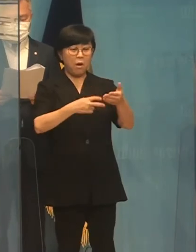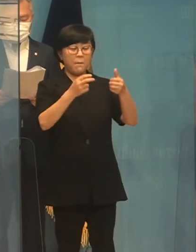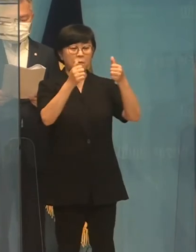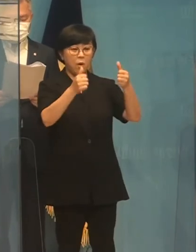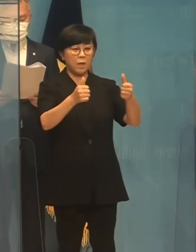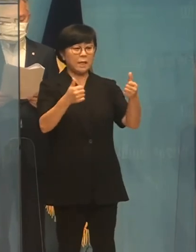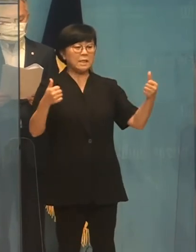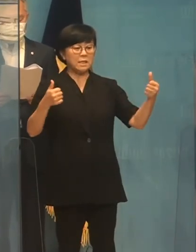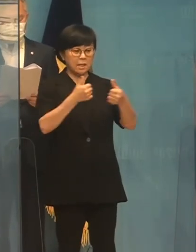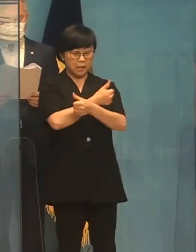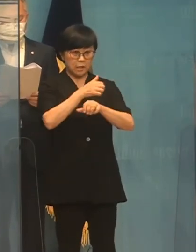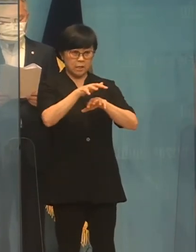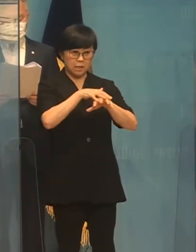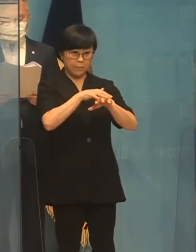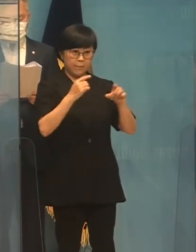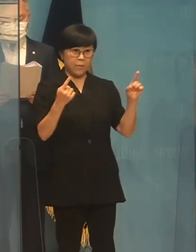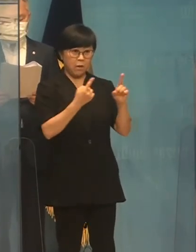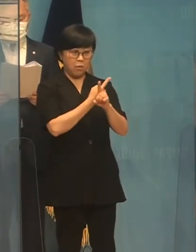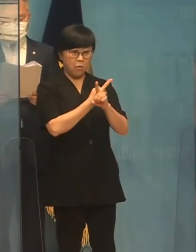시스템 개선,